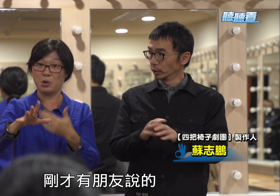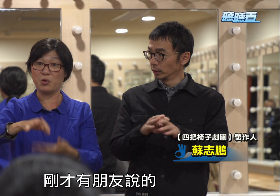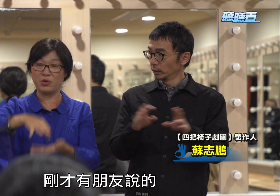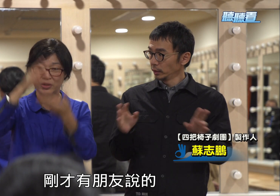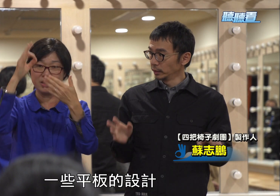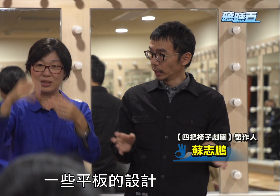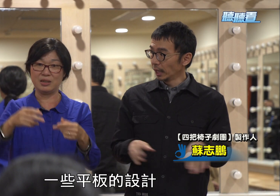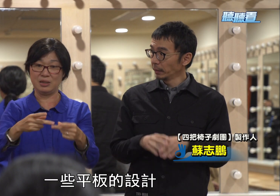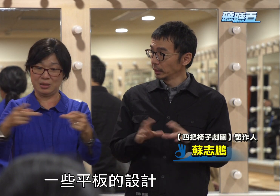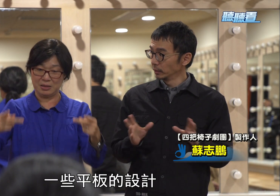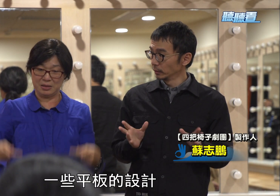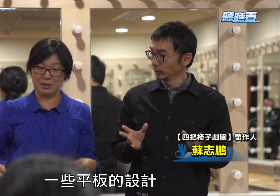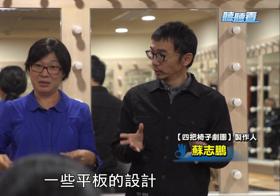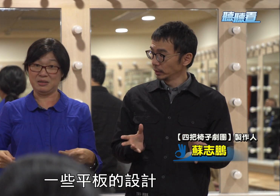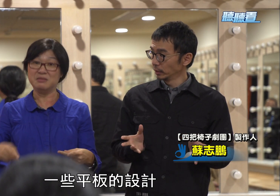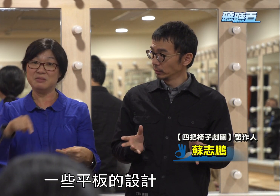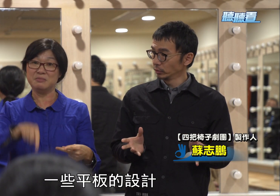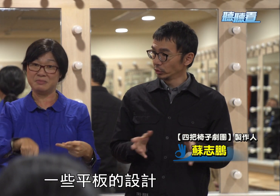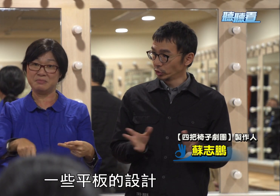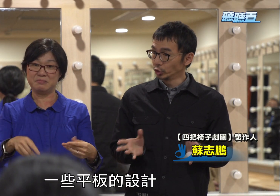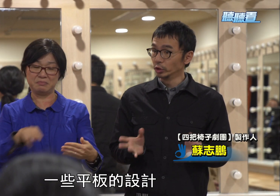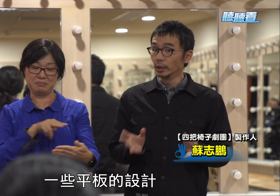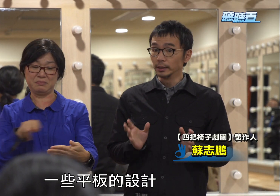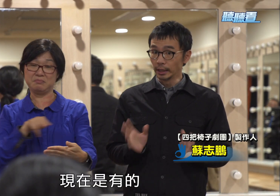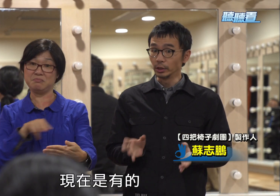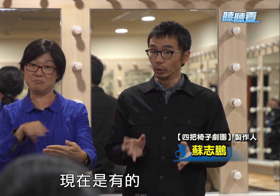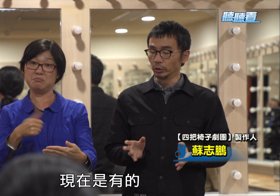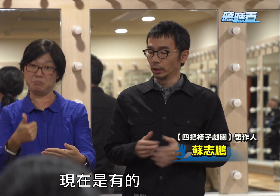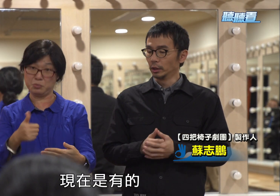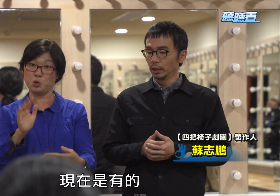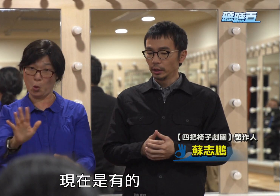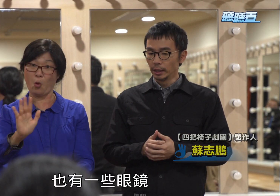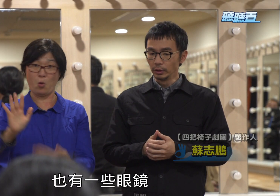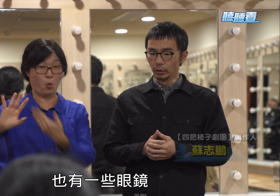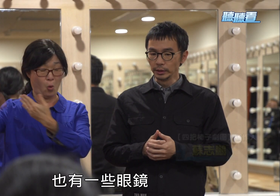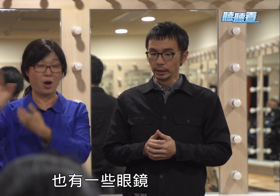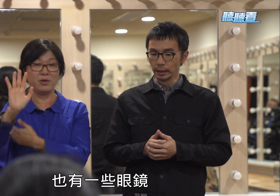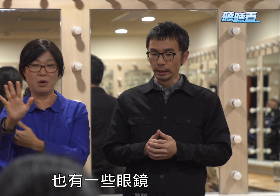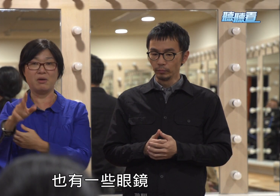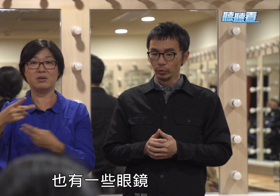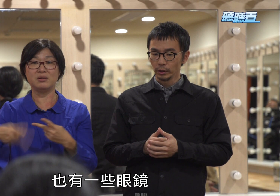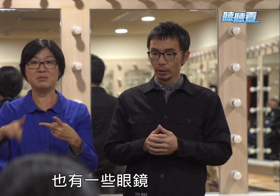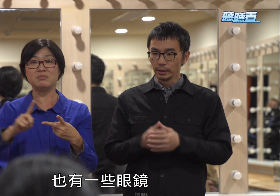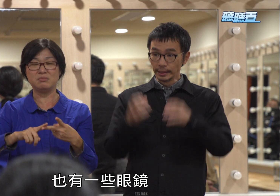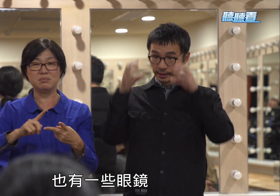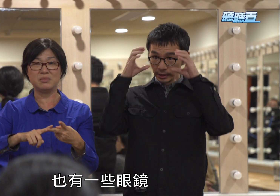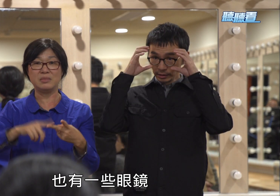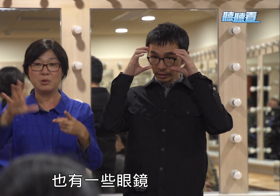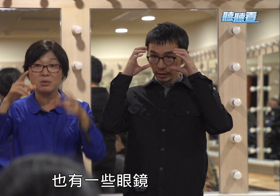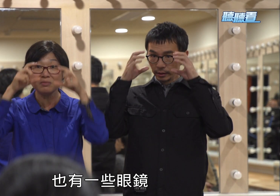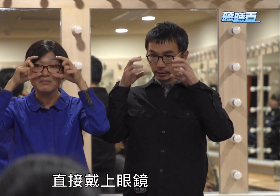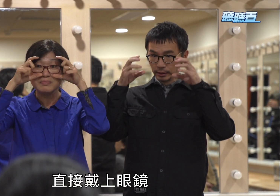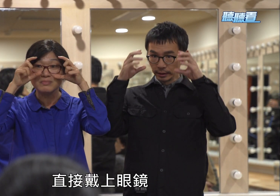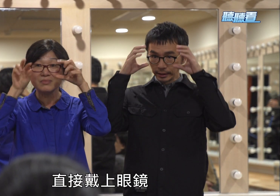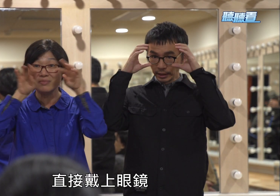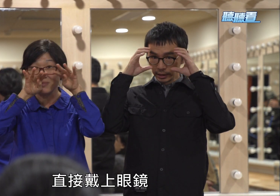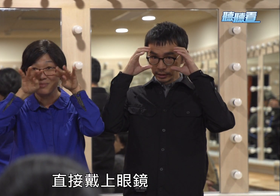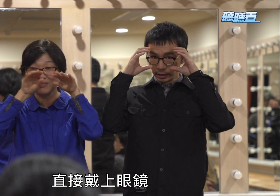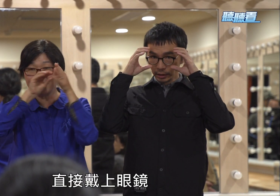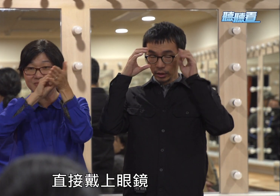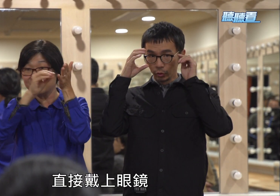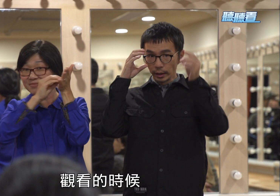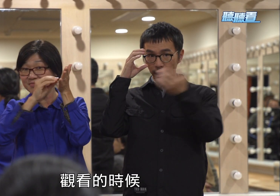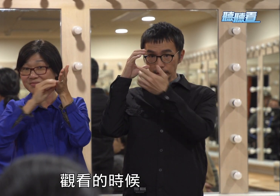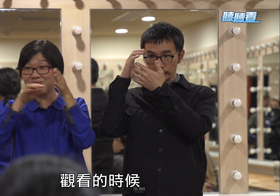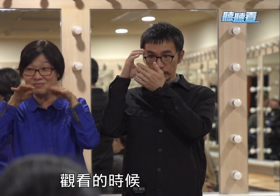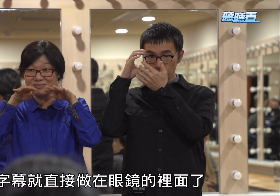朋友说的一些 iPad 的一些设置，现在是有的，也有一些眼镜，直接戴上眼